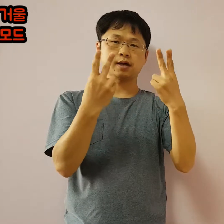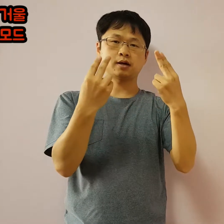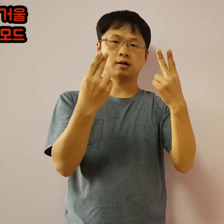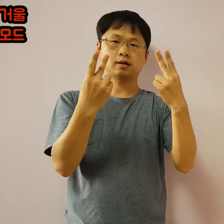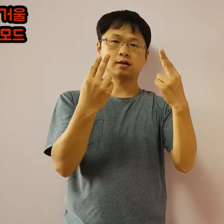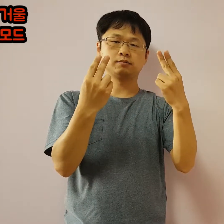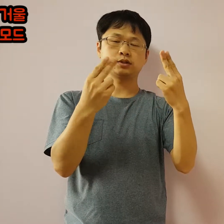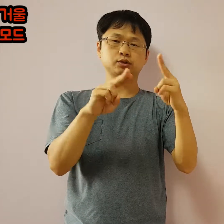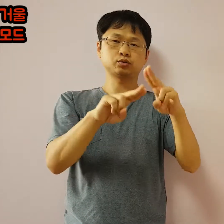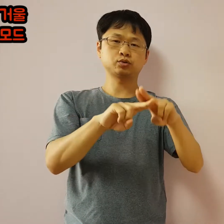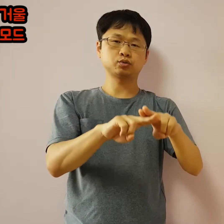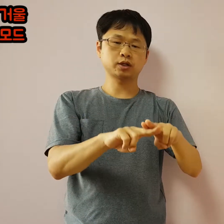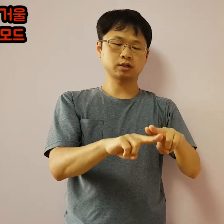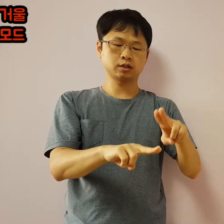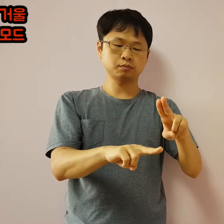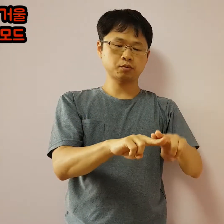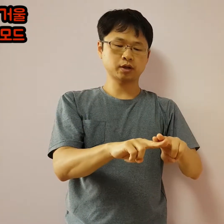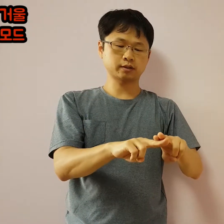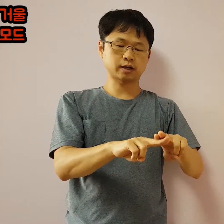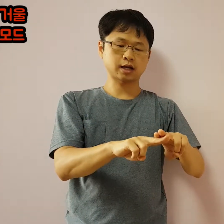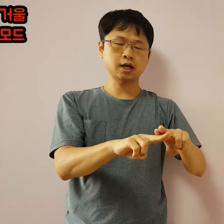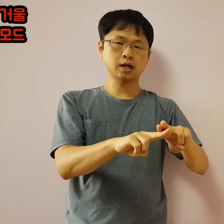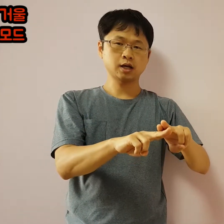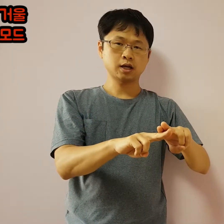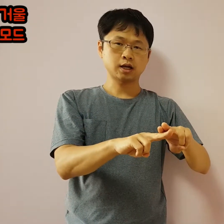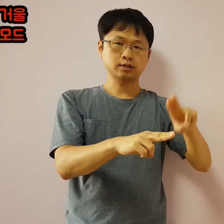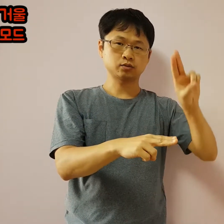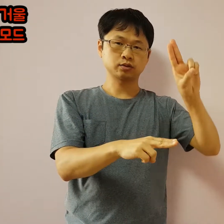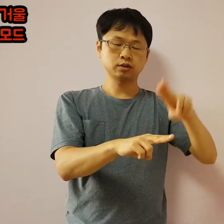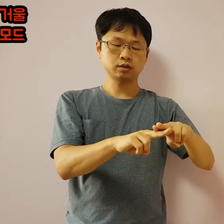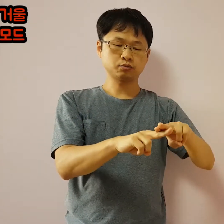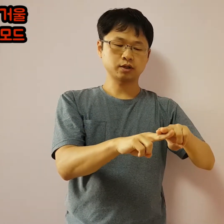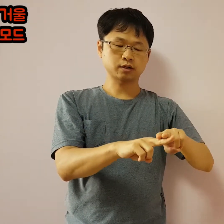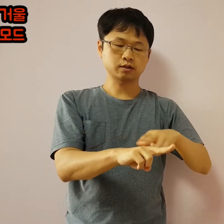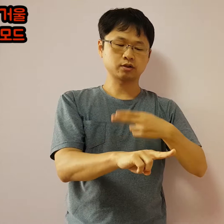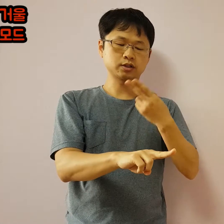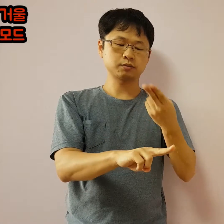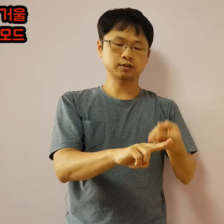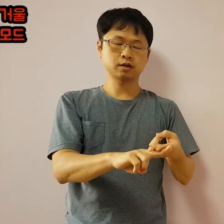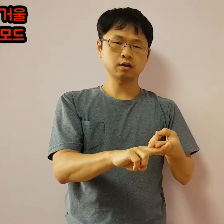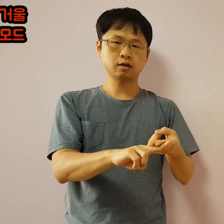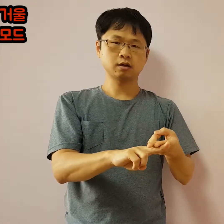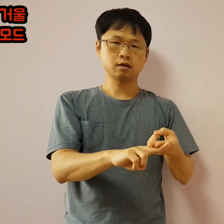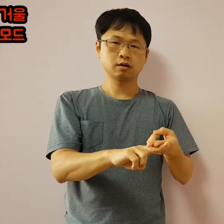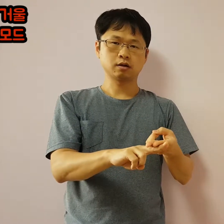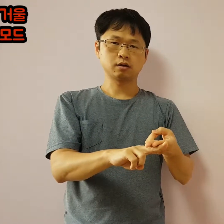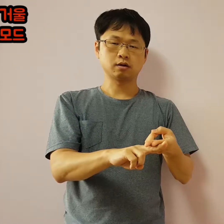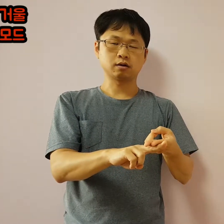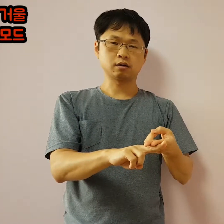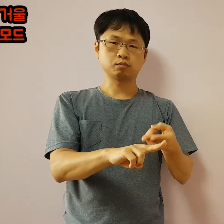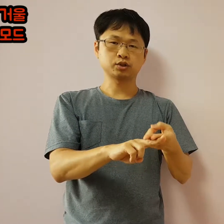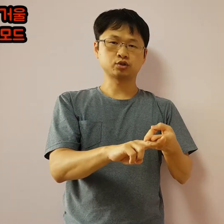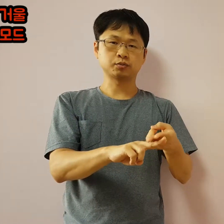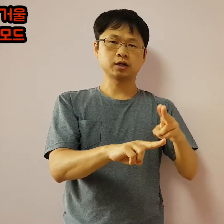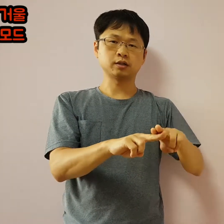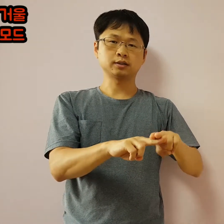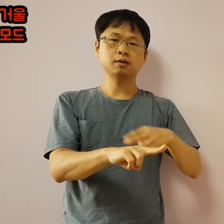다음에 검지와 중지 두 개를 포개었다가 한 손을 위에 거를 뒤집어서 붙여주면